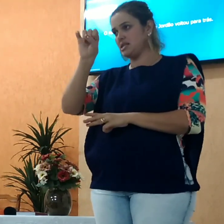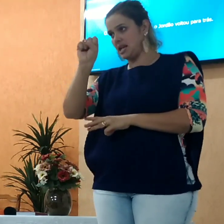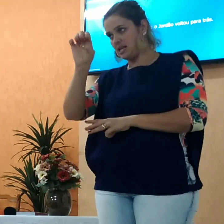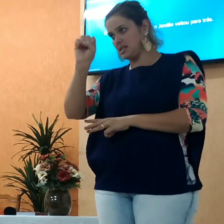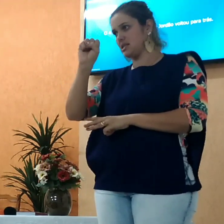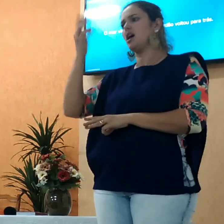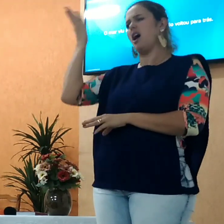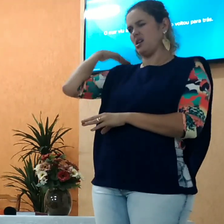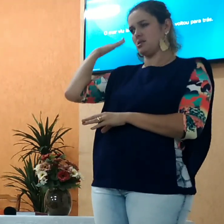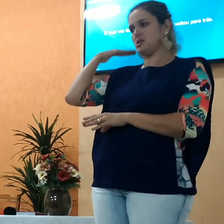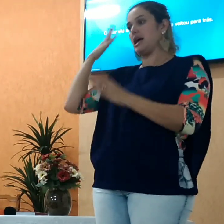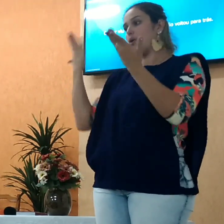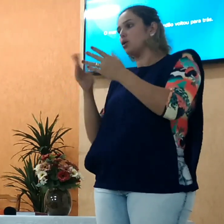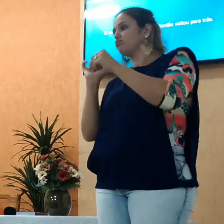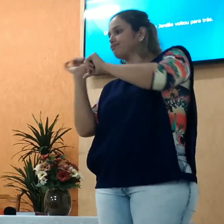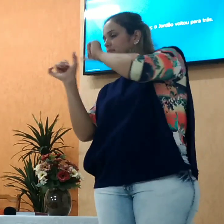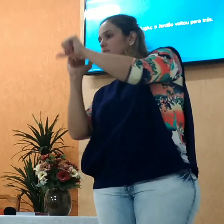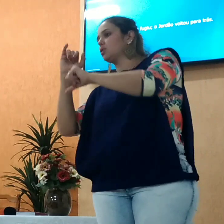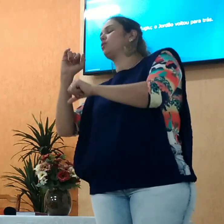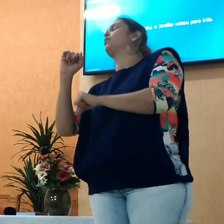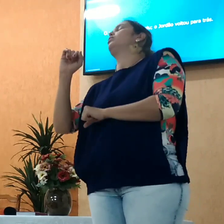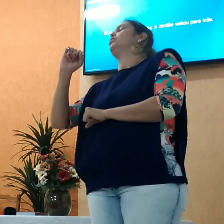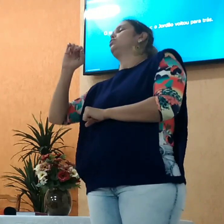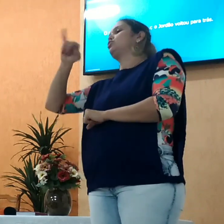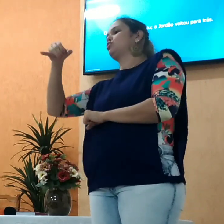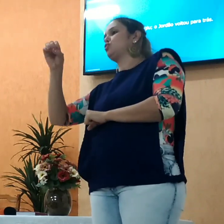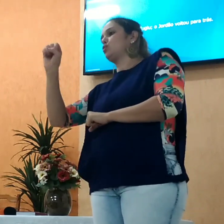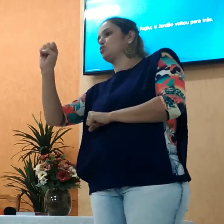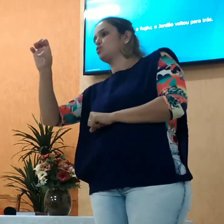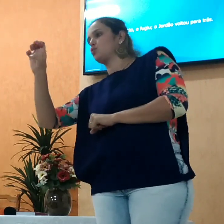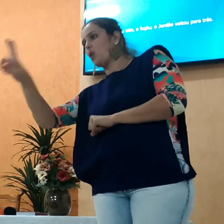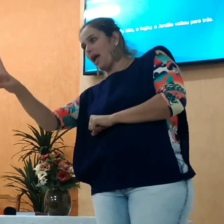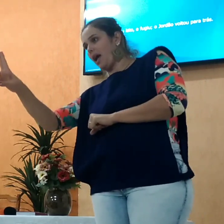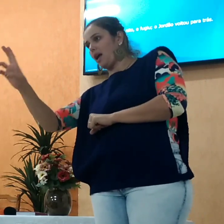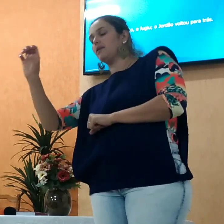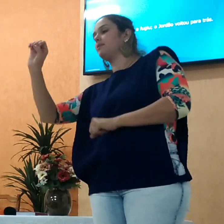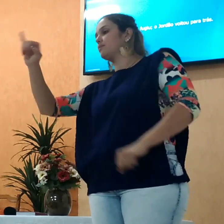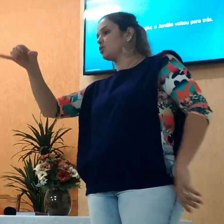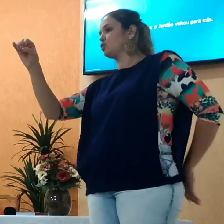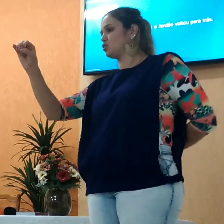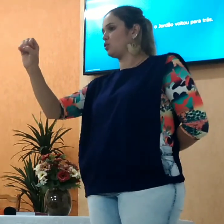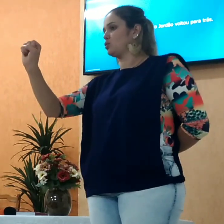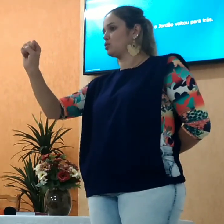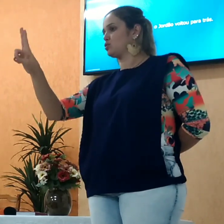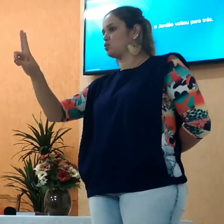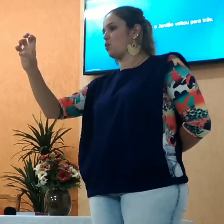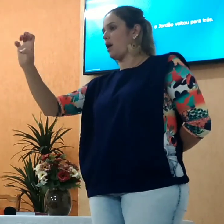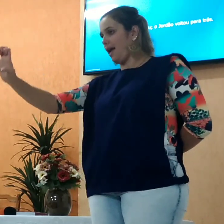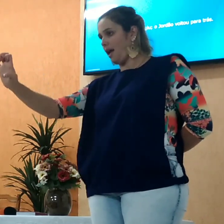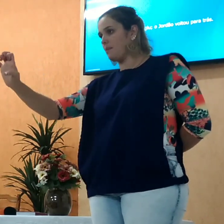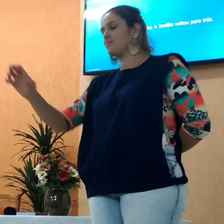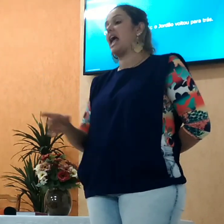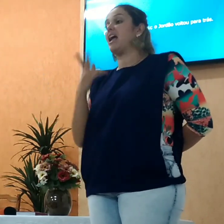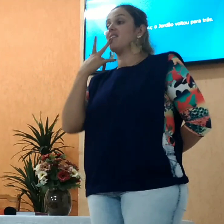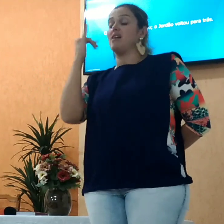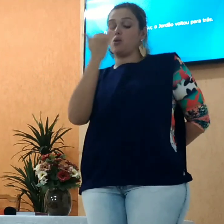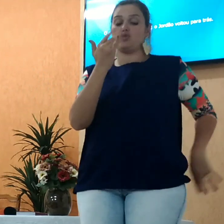ele orou ao Senhor, e o Senhor mandou que Josué escolhesse 12 homens, 12